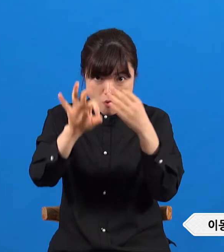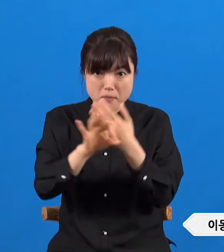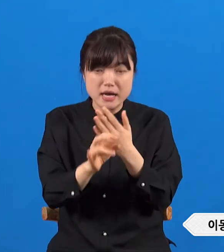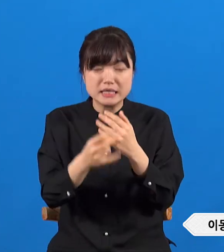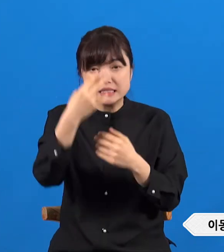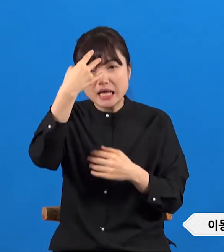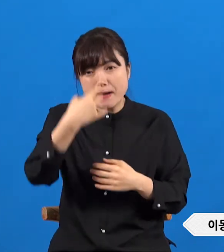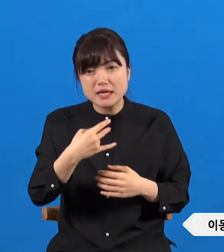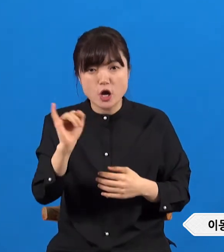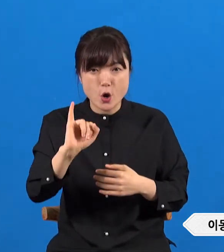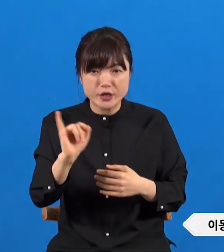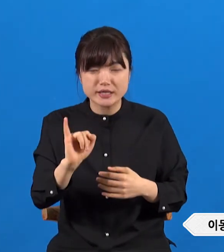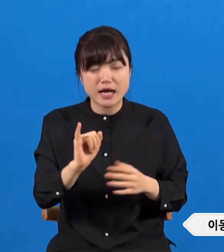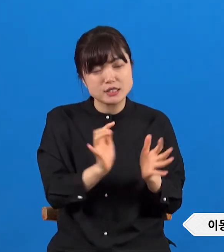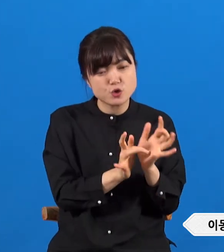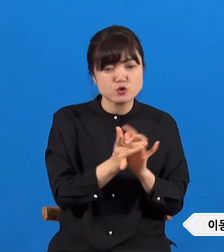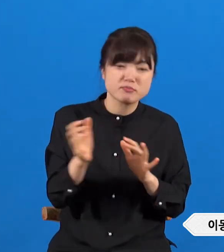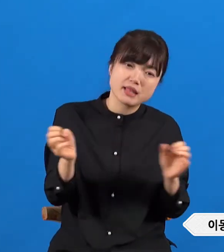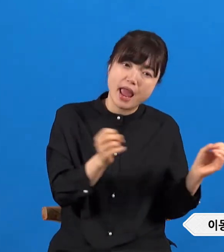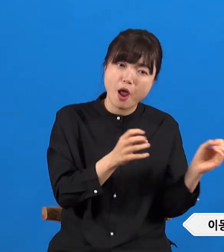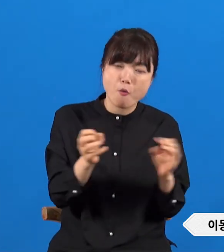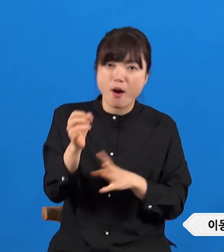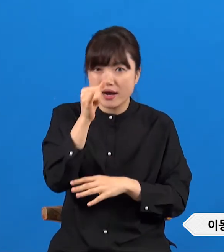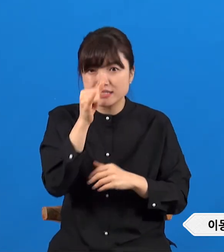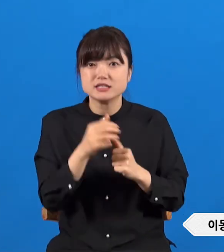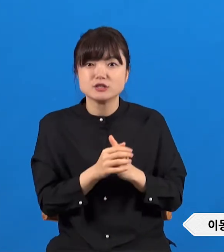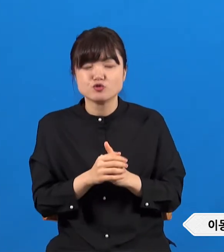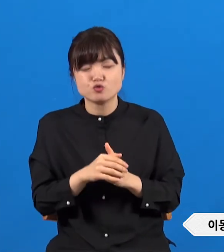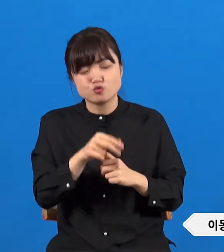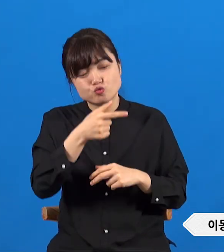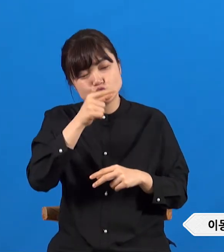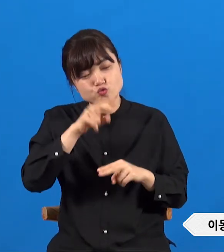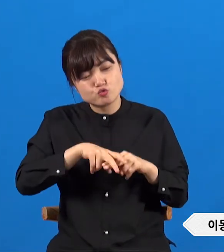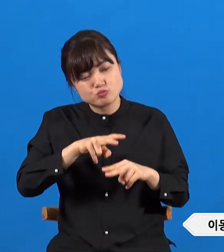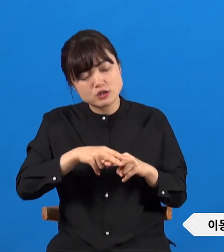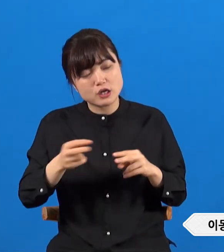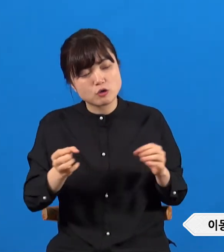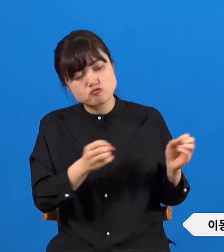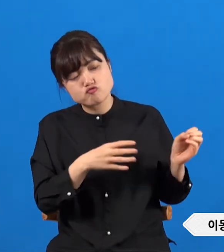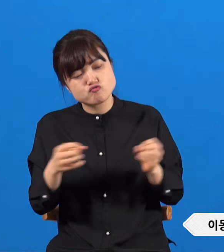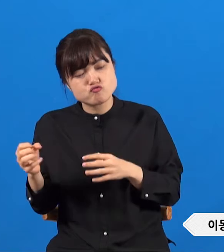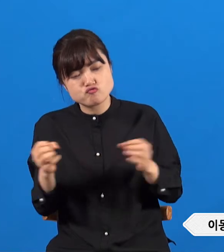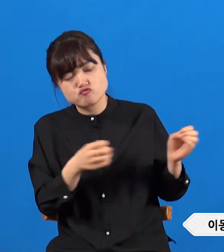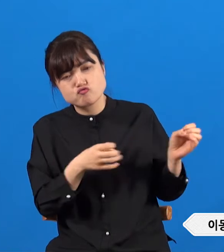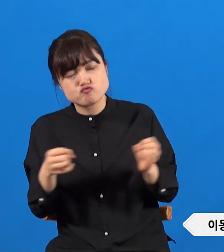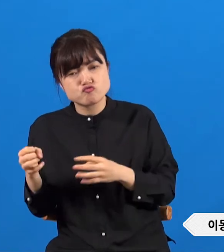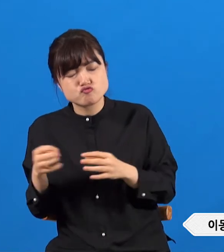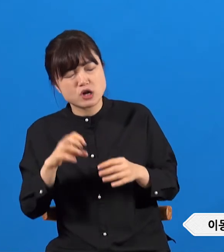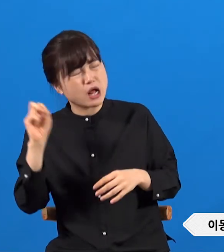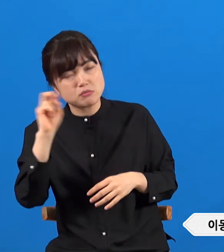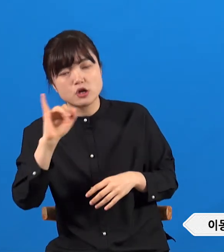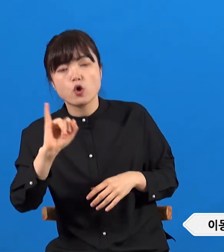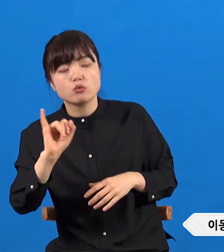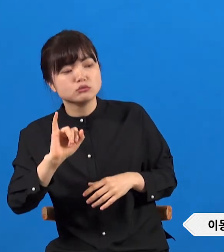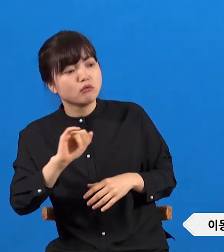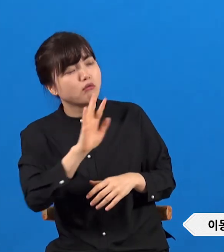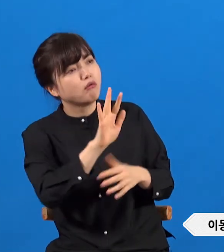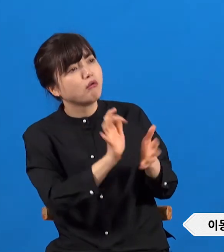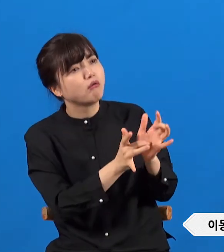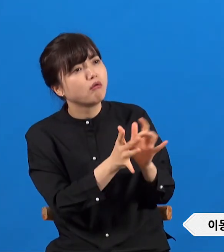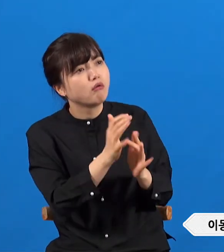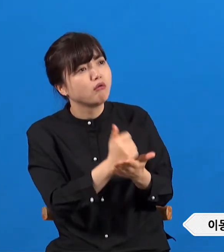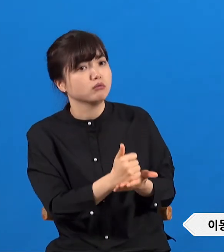사마리아 여인과 예수님의 대화가 기록되고 있습니다. 우물가에서 한참 대화가 진행되고 있다가 갑자기 여인이